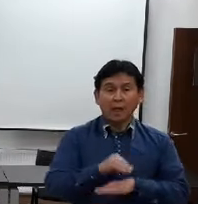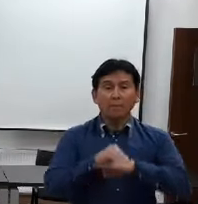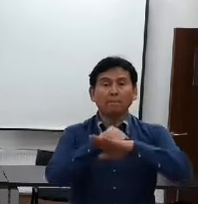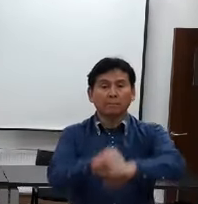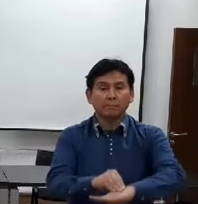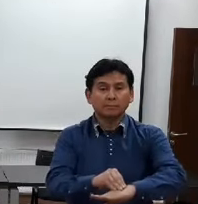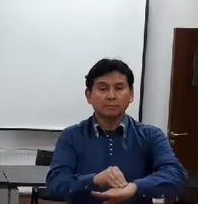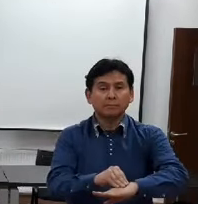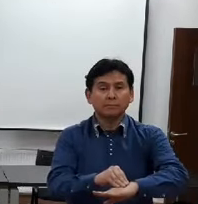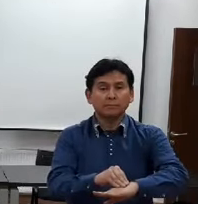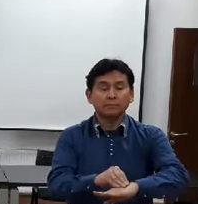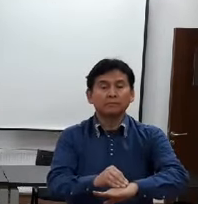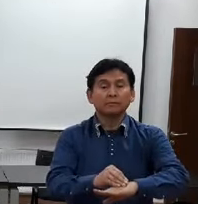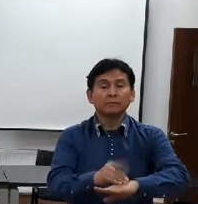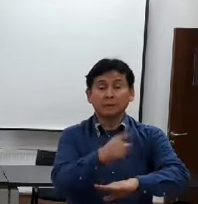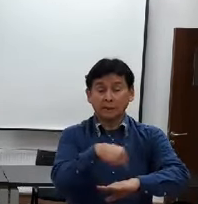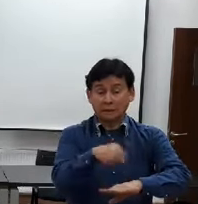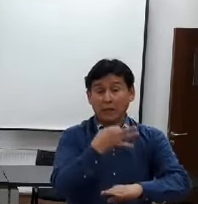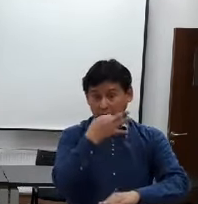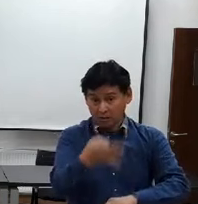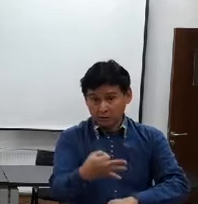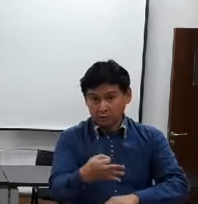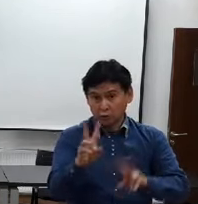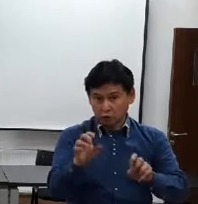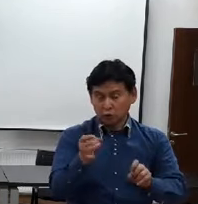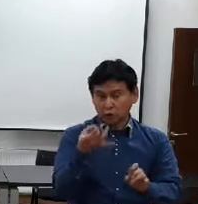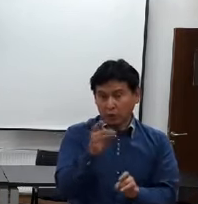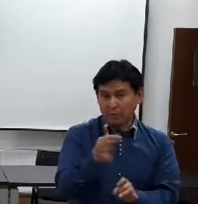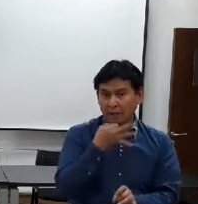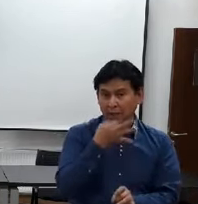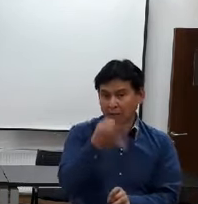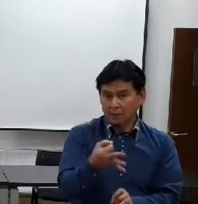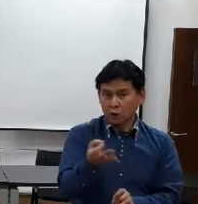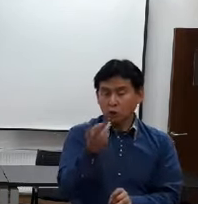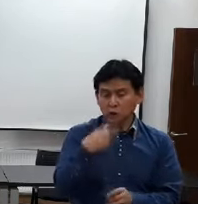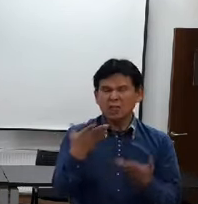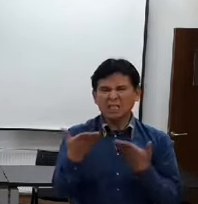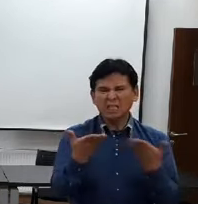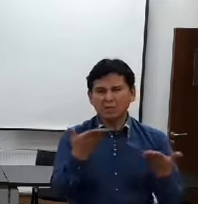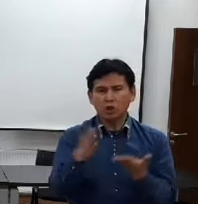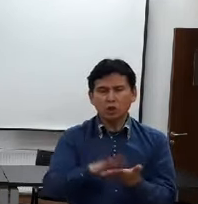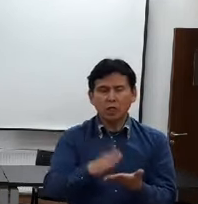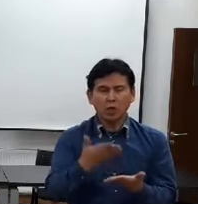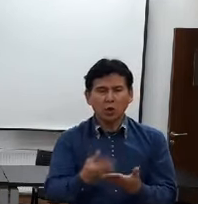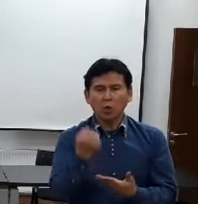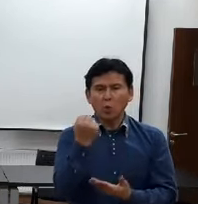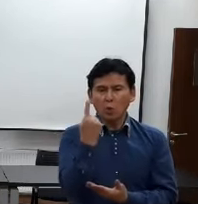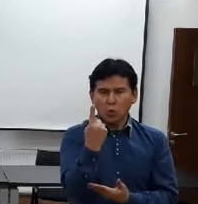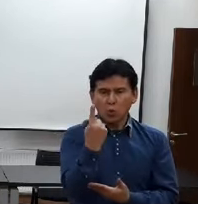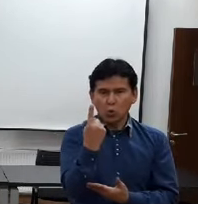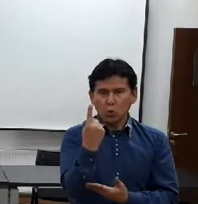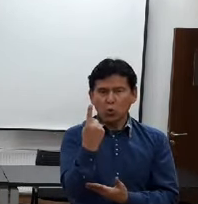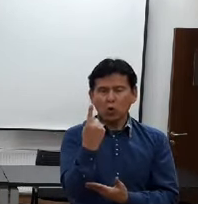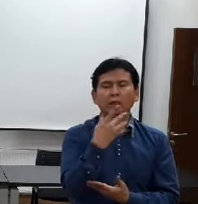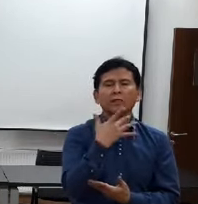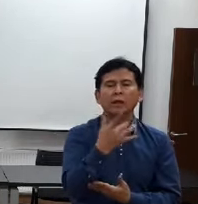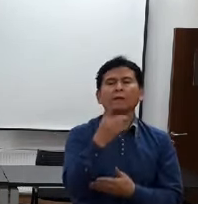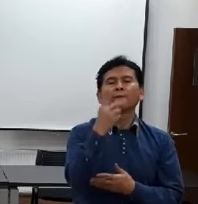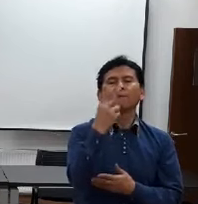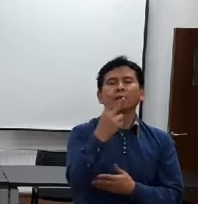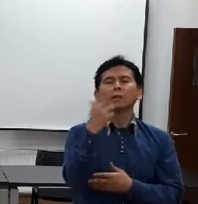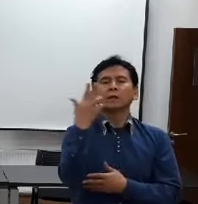ella nos ha dado, solo señalar que nuestro servicio de salud es uno de los 29 servicios de salud